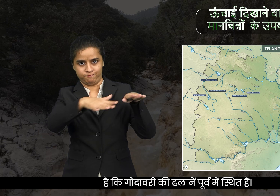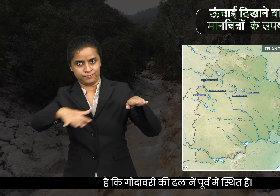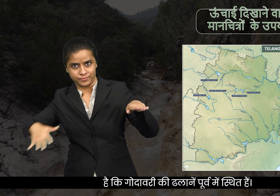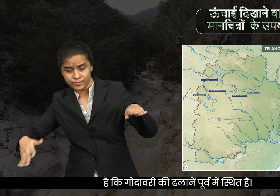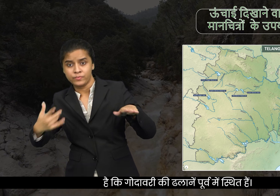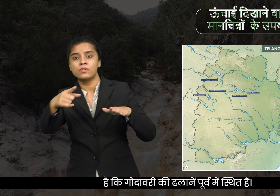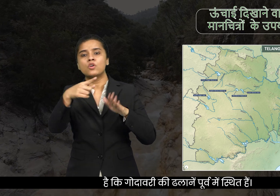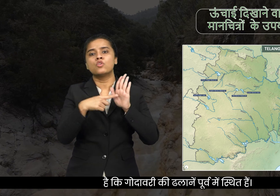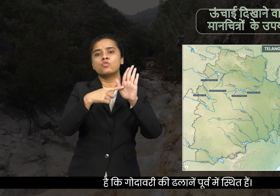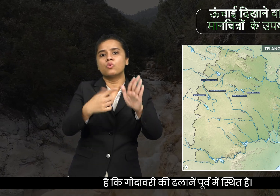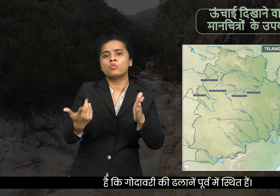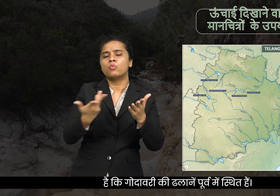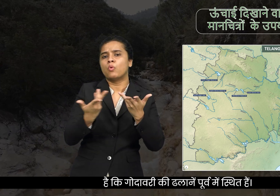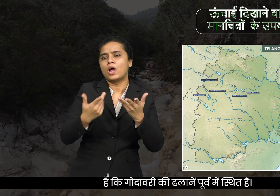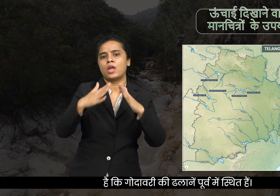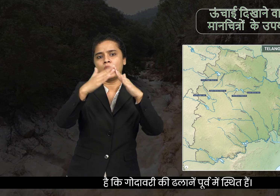की ढलानें पूर्व में स्थित हैं।